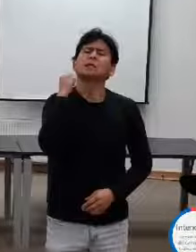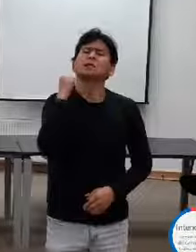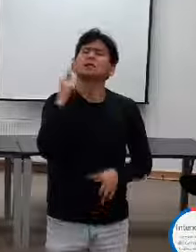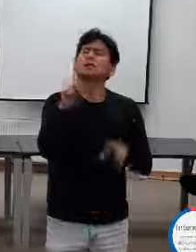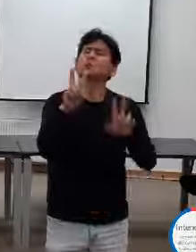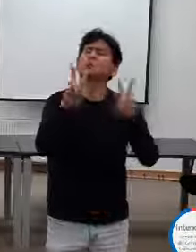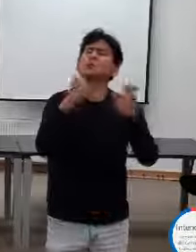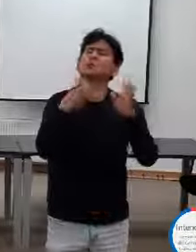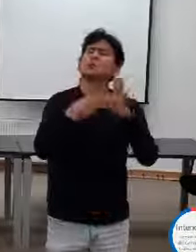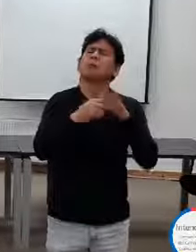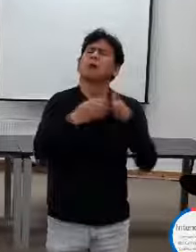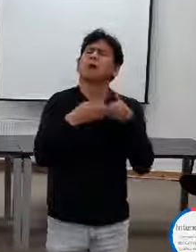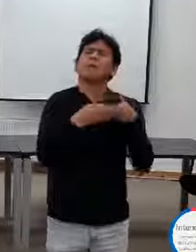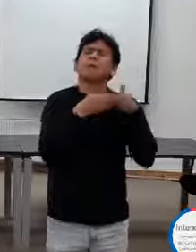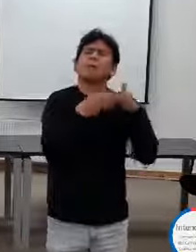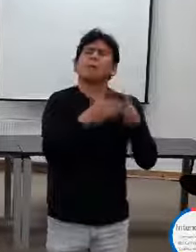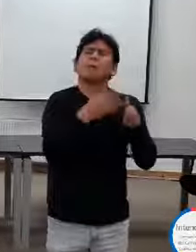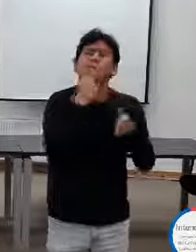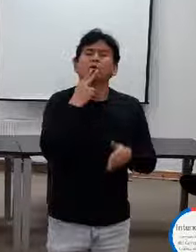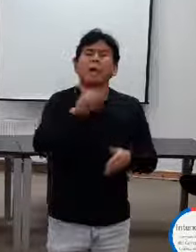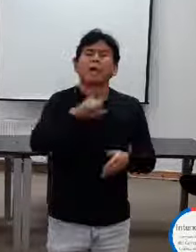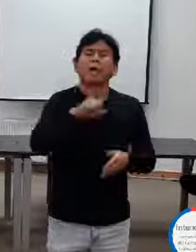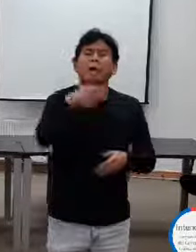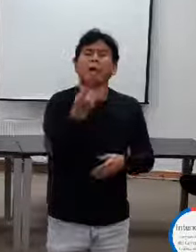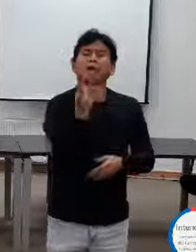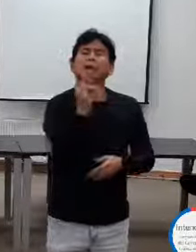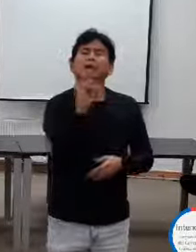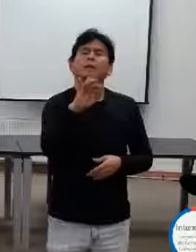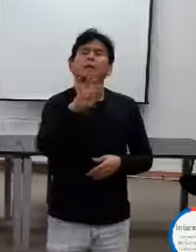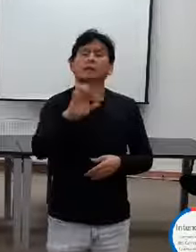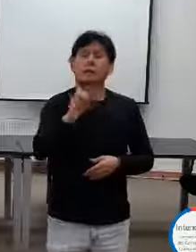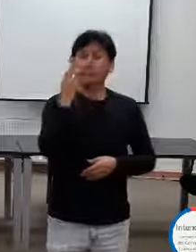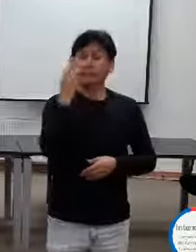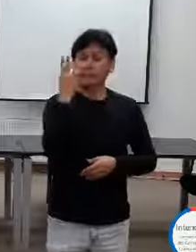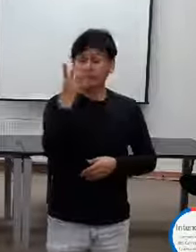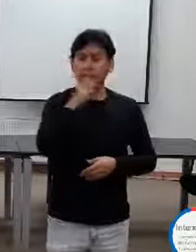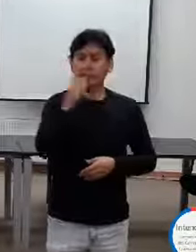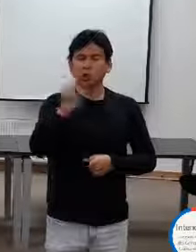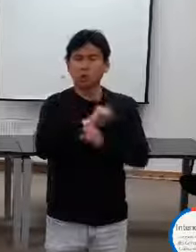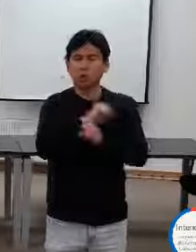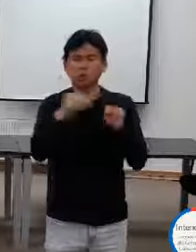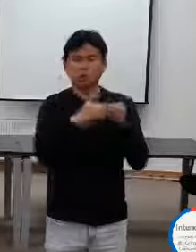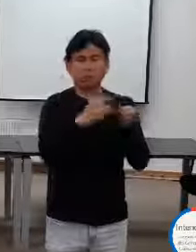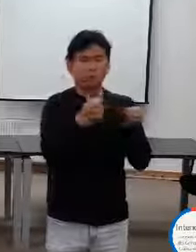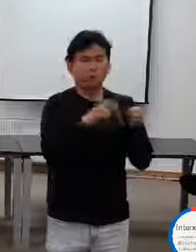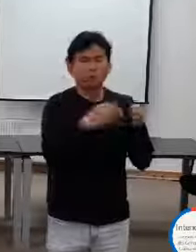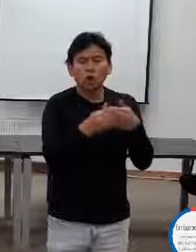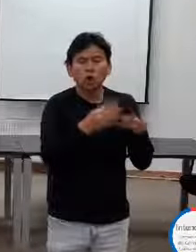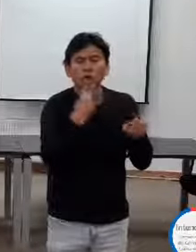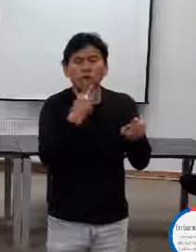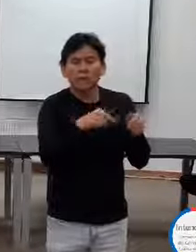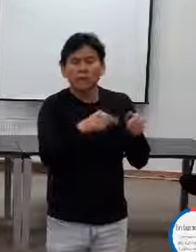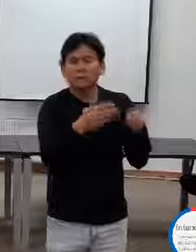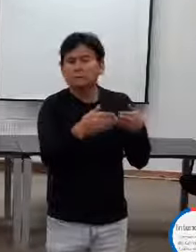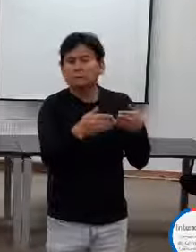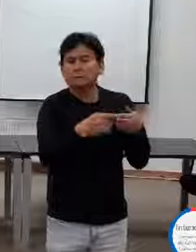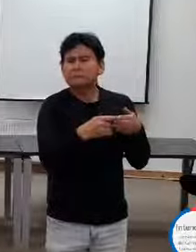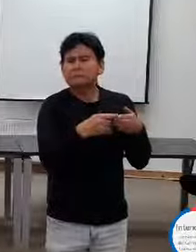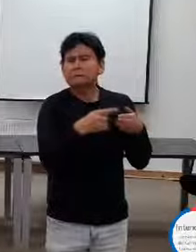incidente con la motonave Yacaja en Puerto Aguirre, finalmente hubo tres personas que no pudieron acreditar su residencia, ni menos